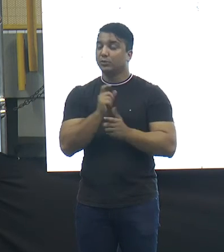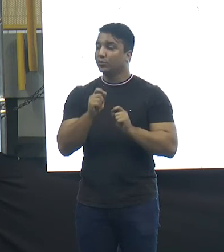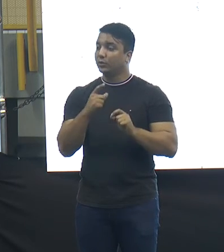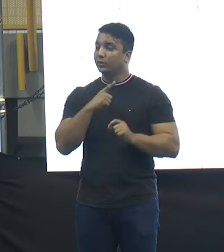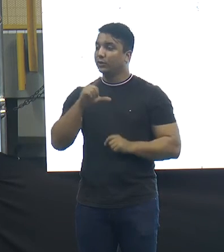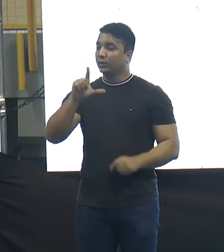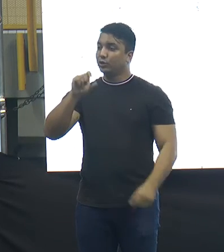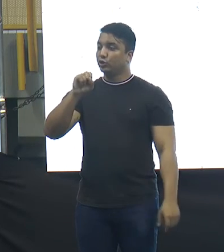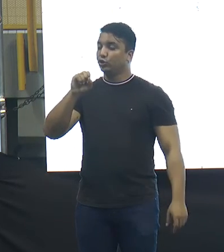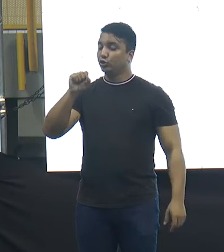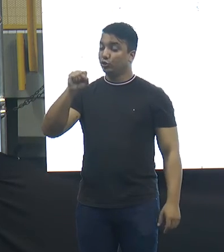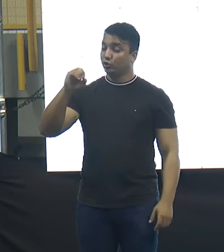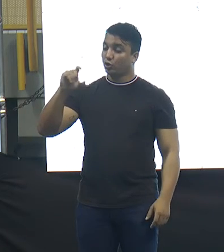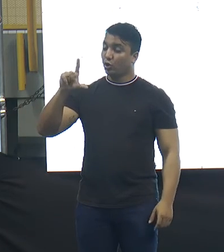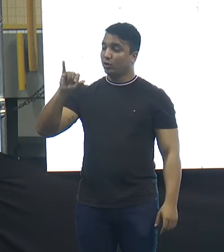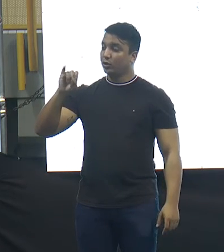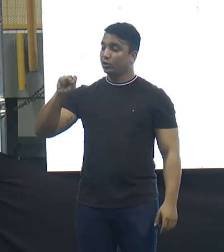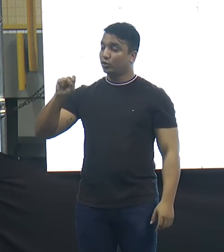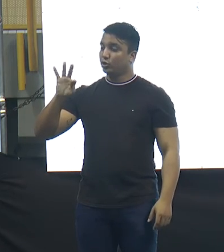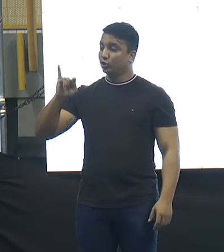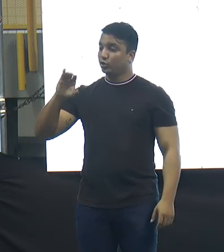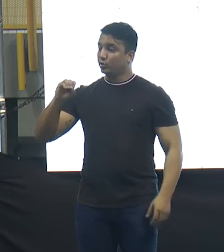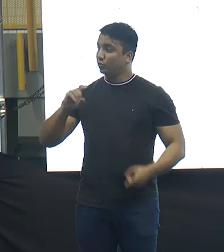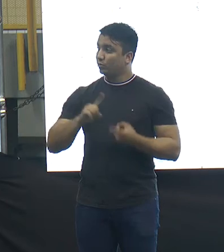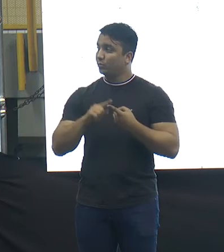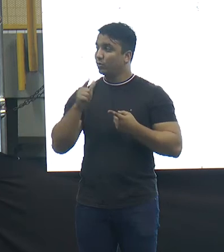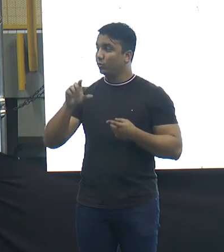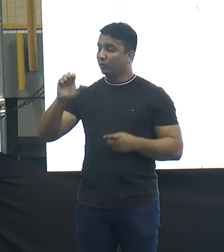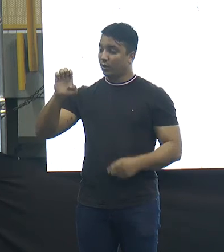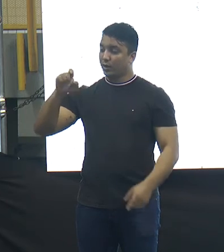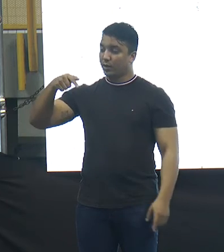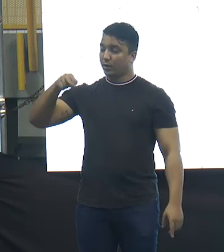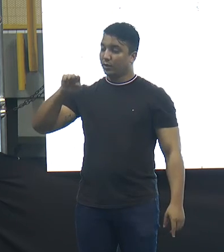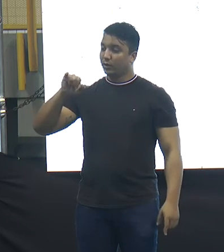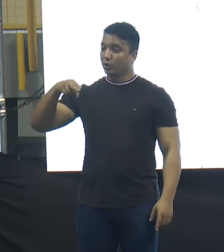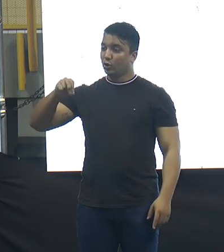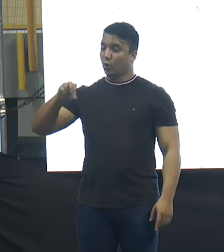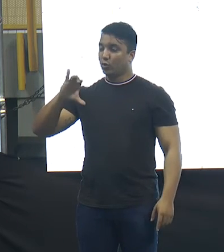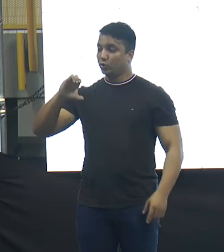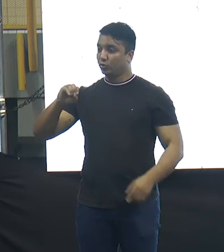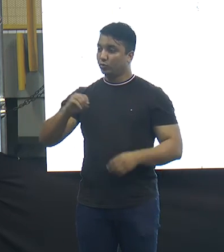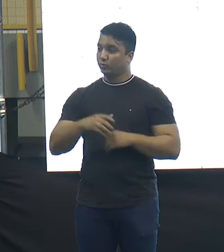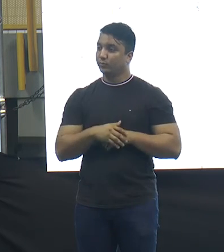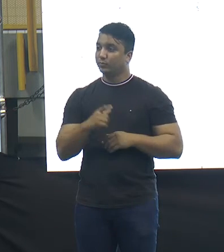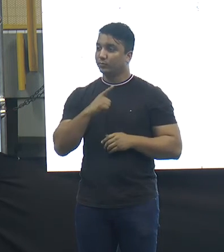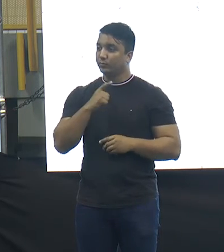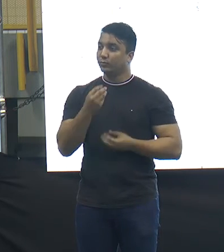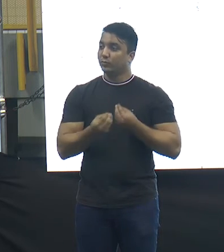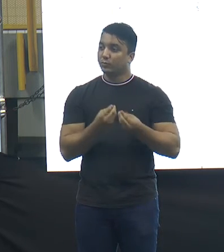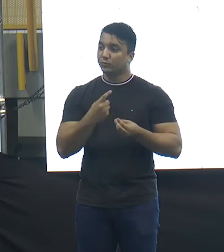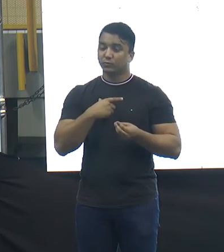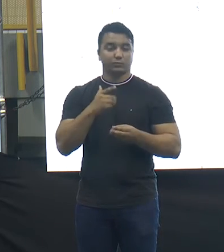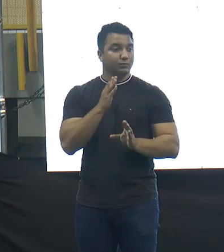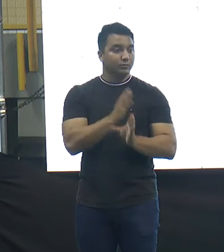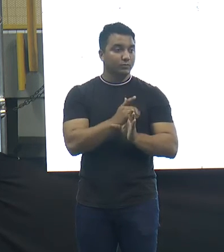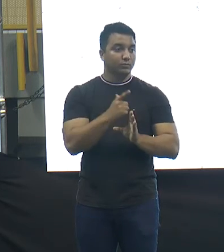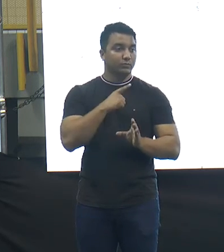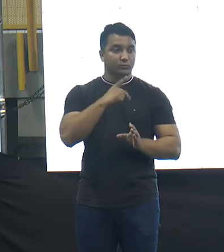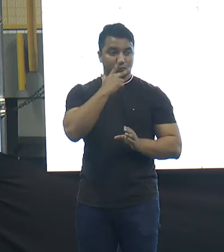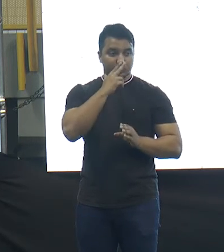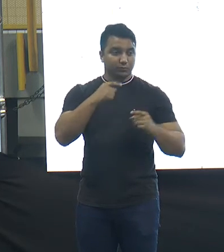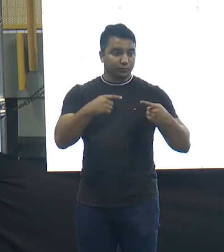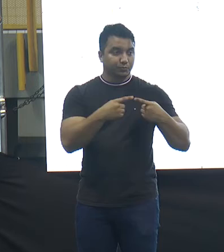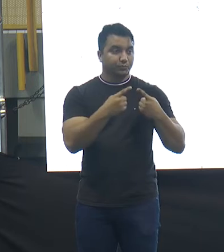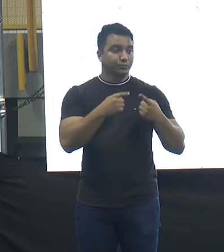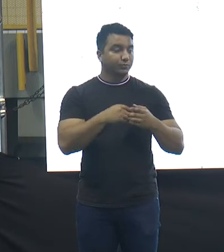solstício e equinócio. O que é o solstício? É o período do ano em que o Sol está passando ou pelo Trópico de Capricórnio ou pelo Trópico de